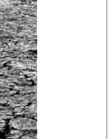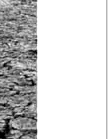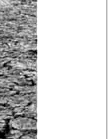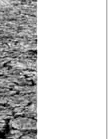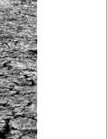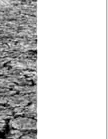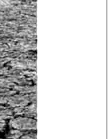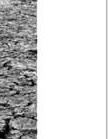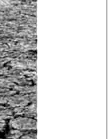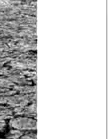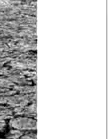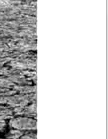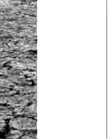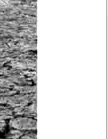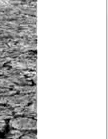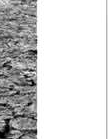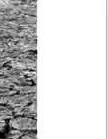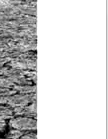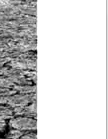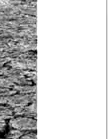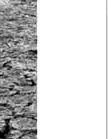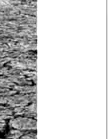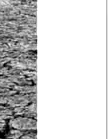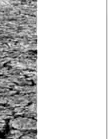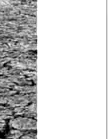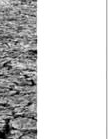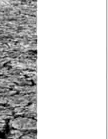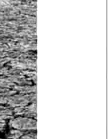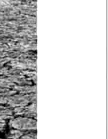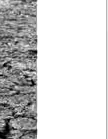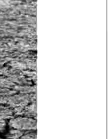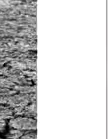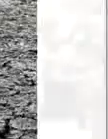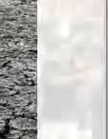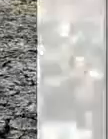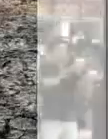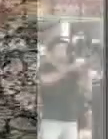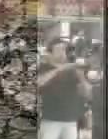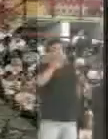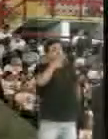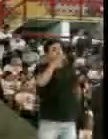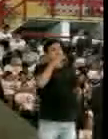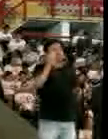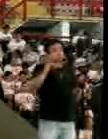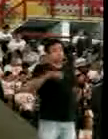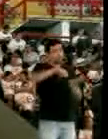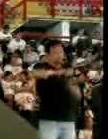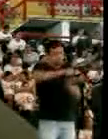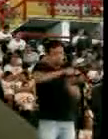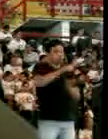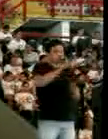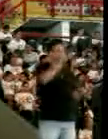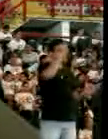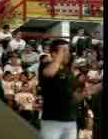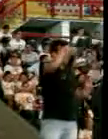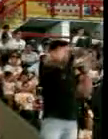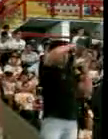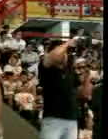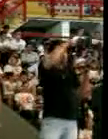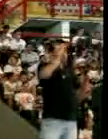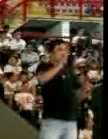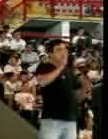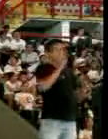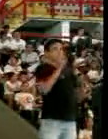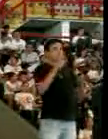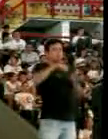vaqueiro tangendo o gado de moto? A moto está substituindo o cavalo, o jumento